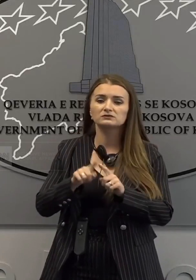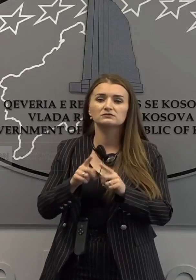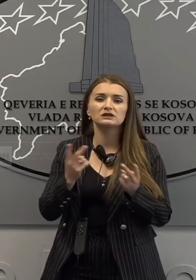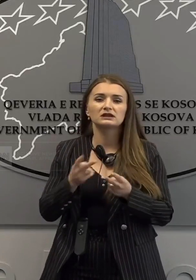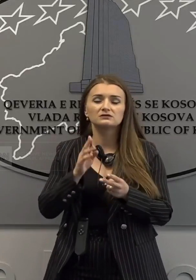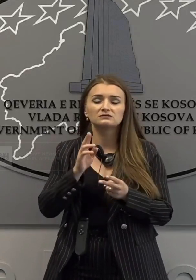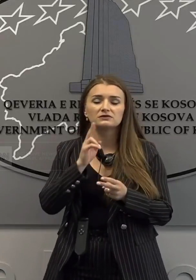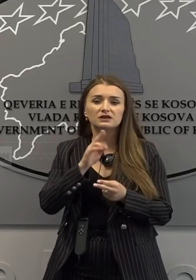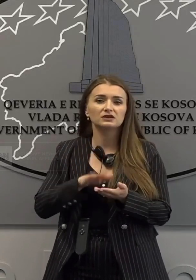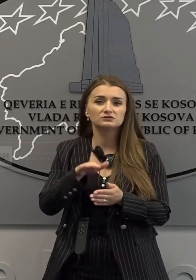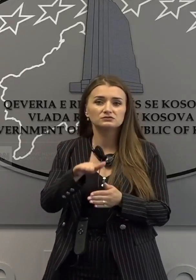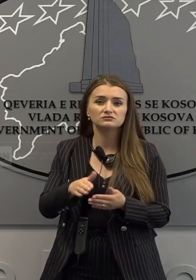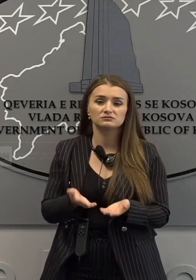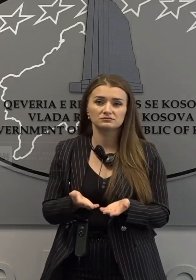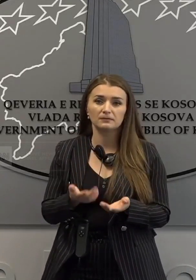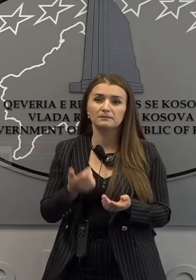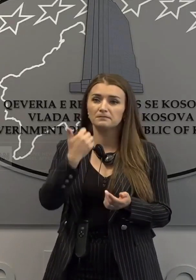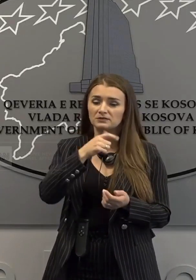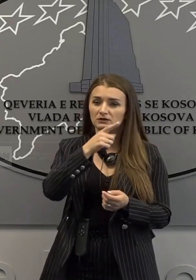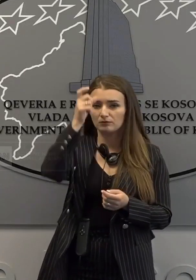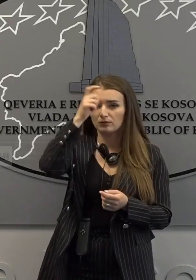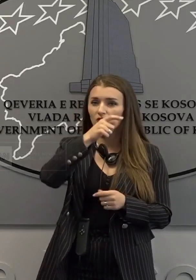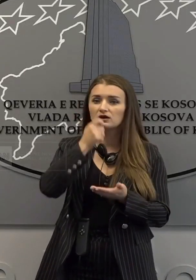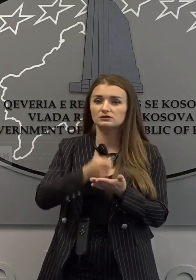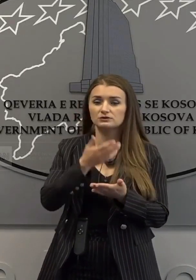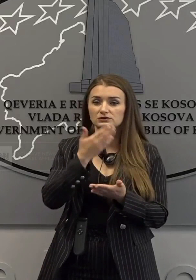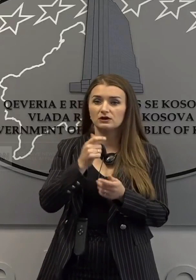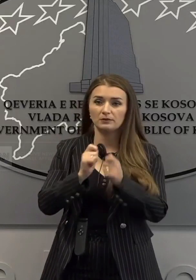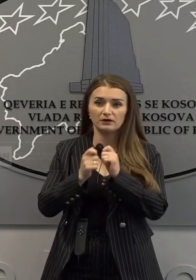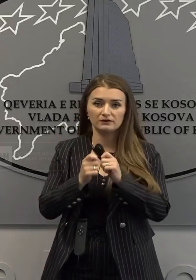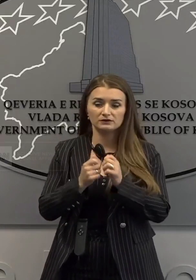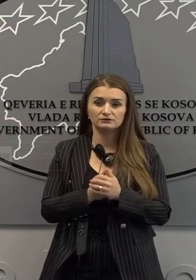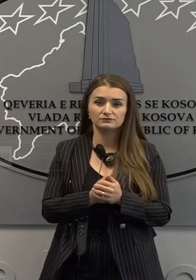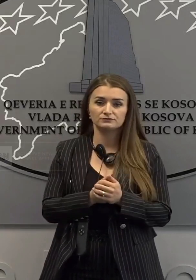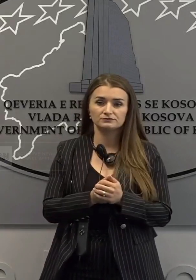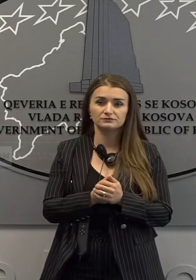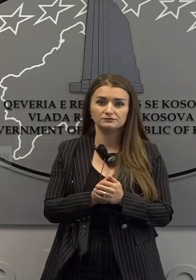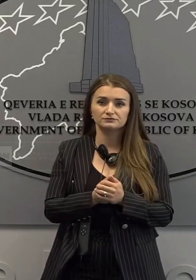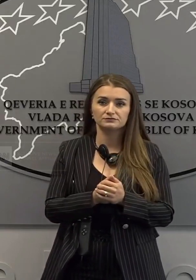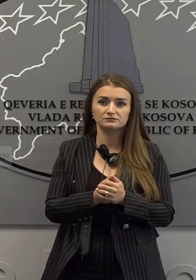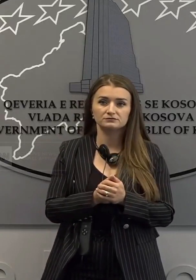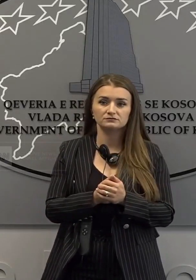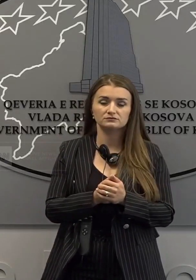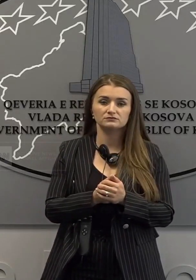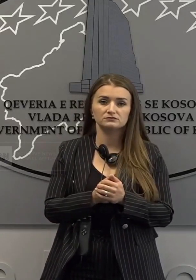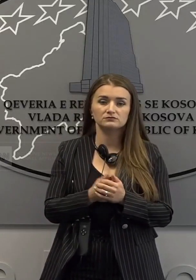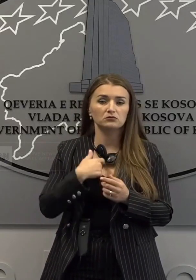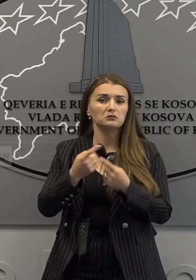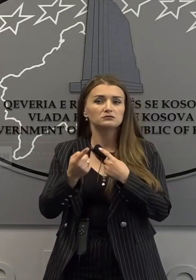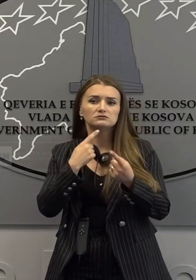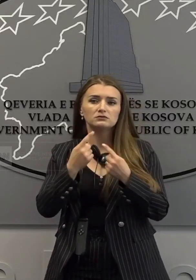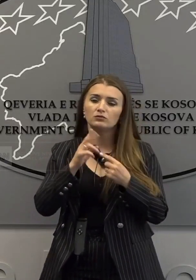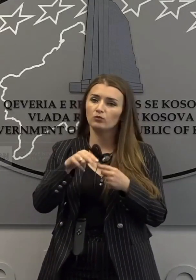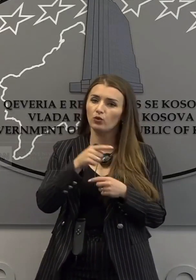nuk respektohet dhe shkilet nga Beogradi Zyrtar. Dialogu ka qenë i suksesshëm, sepse kemi marrveshjen bazike